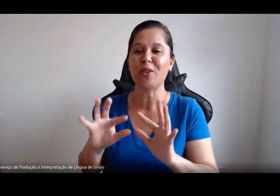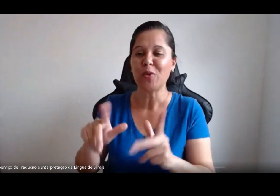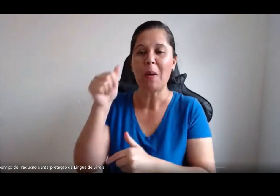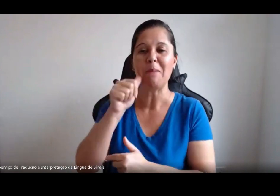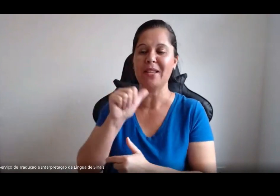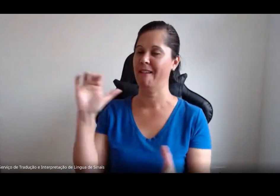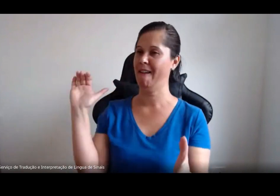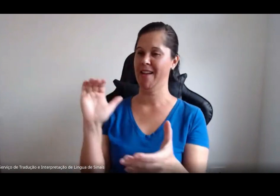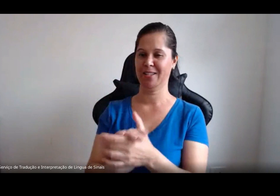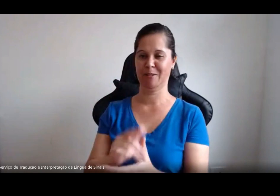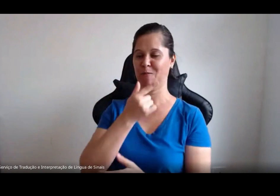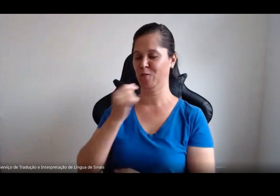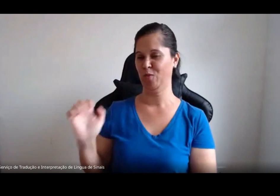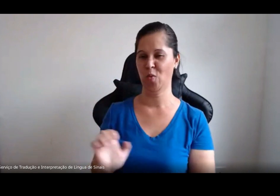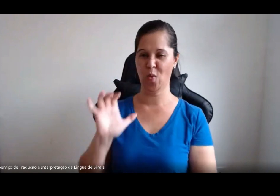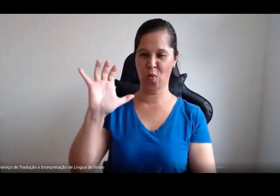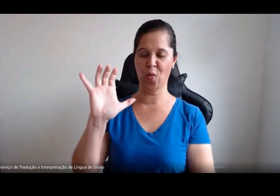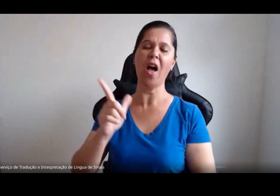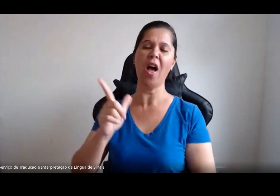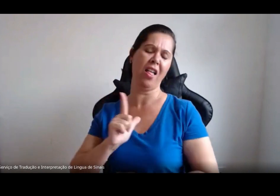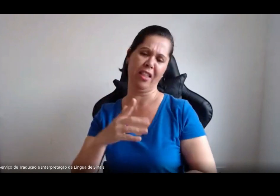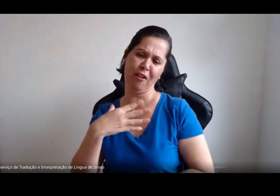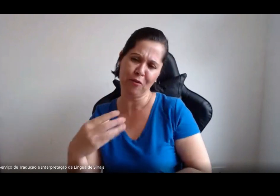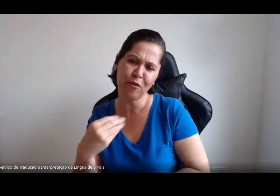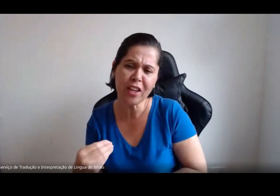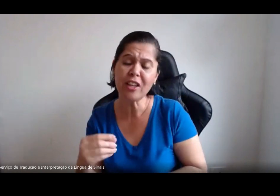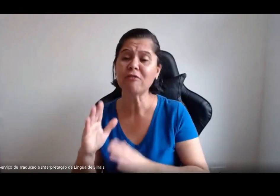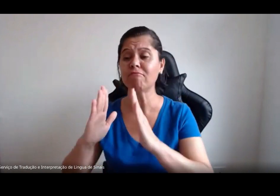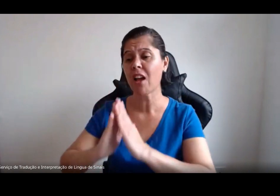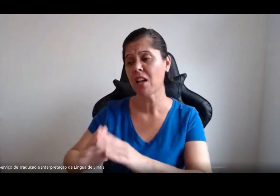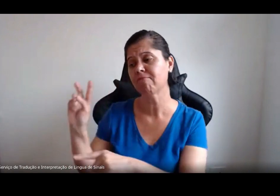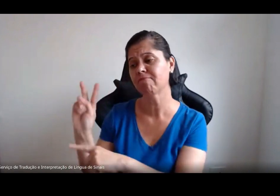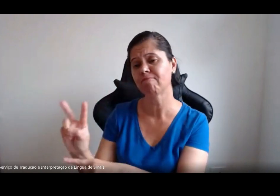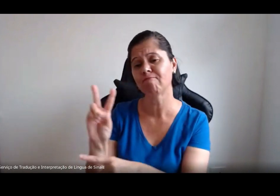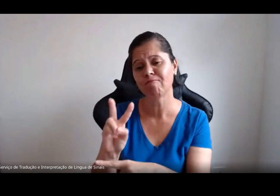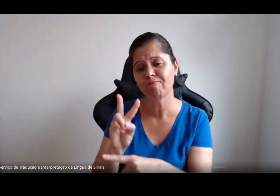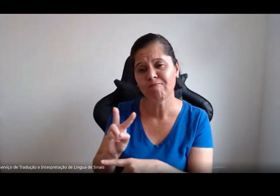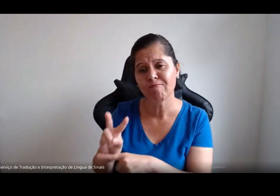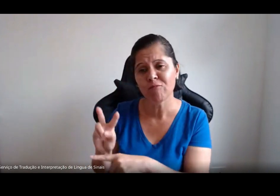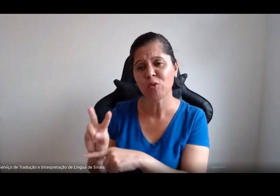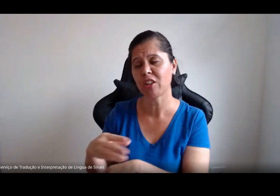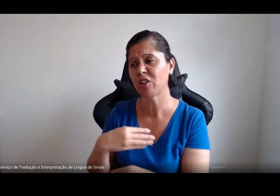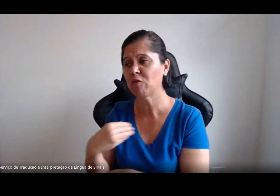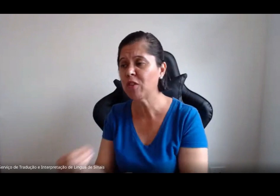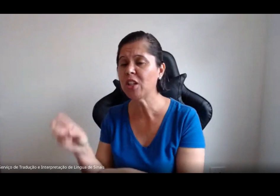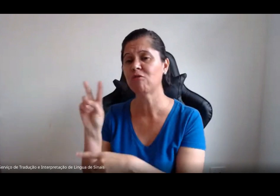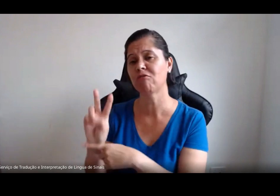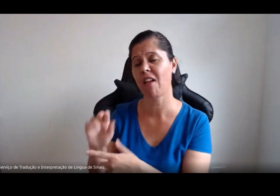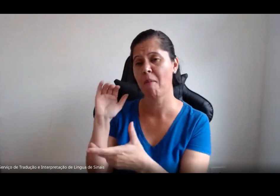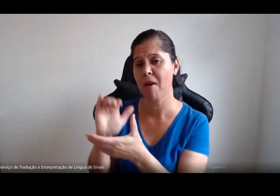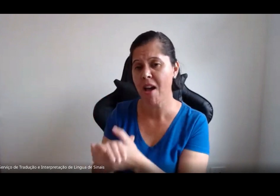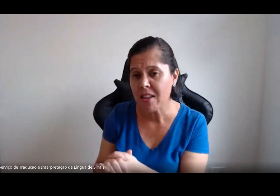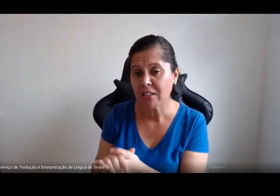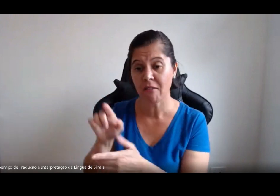um bom partido e ter filhos, e depois ficar em casa cuidando destes e do marido, bonitinho e gatinha.